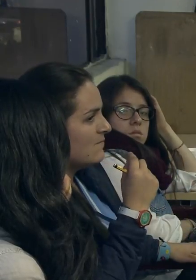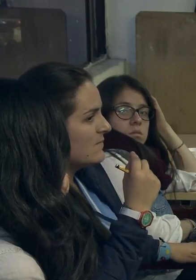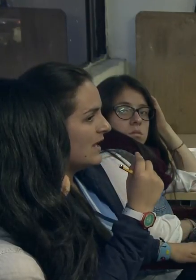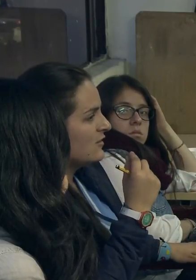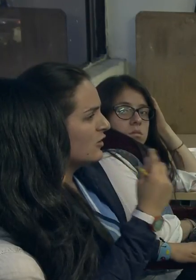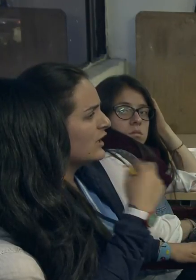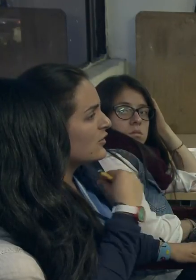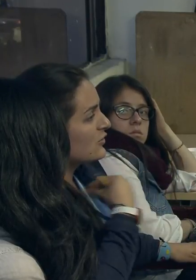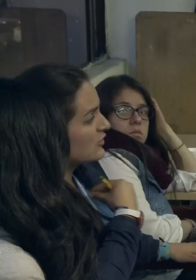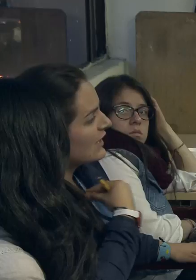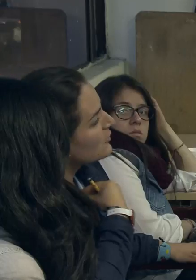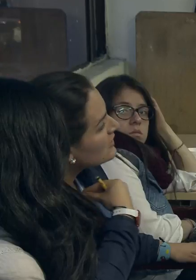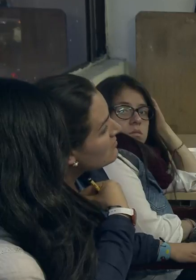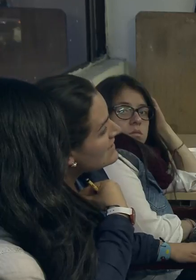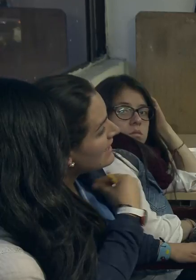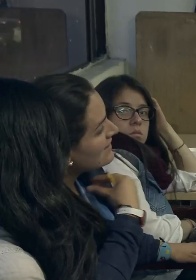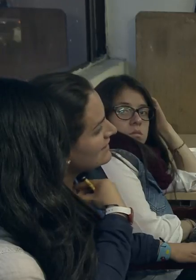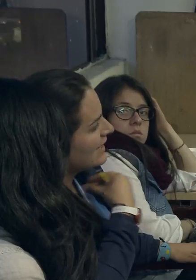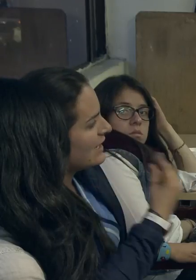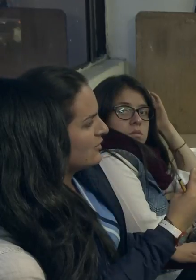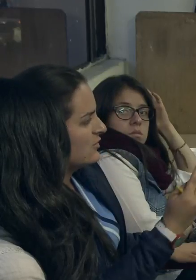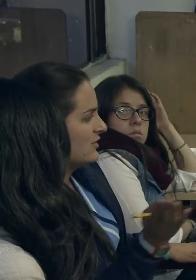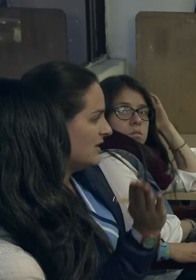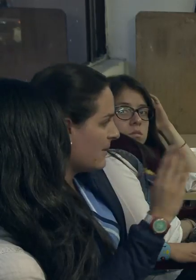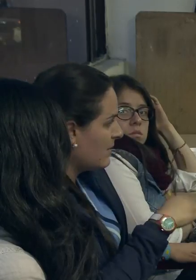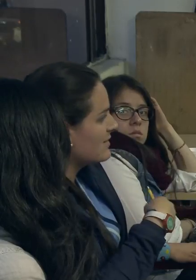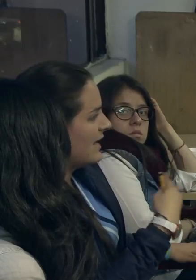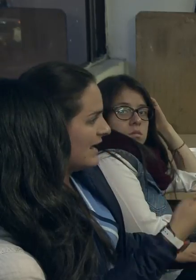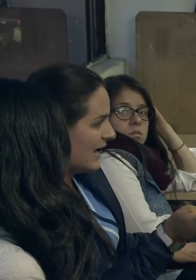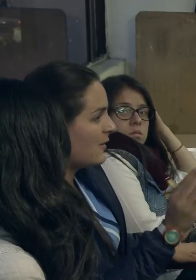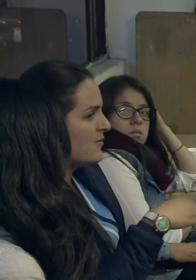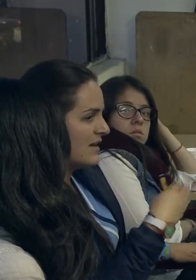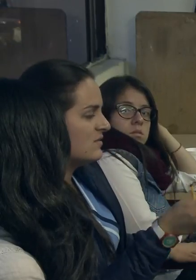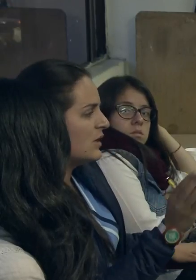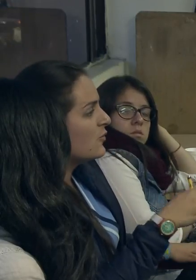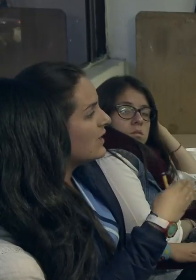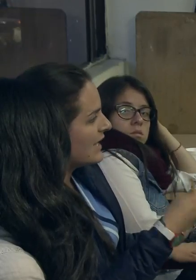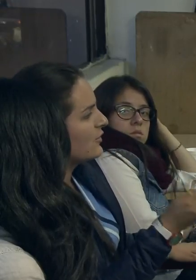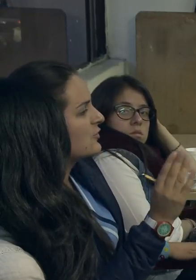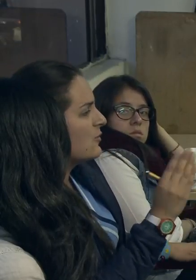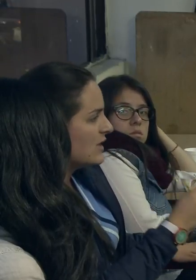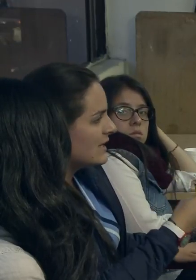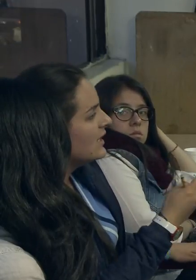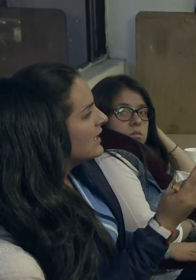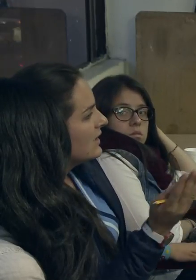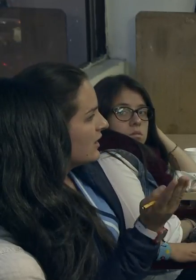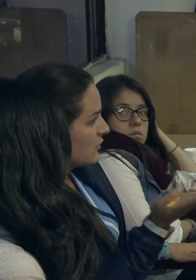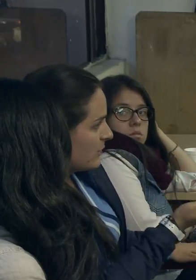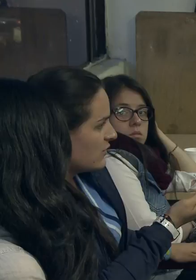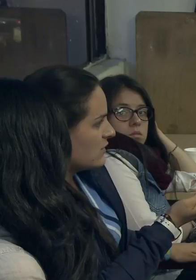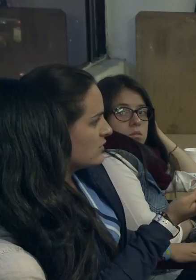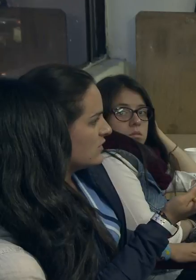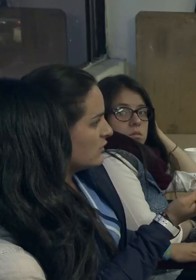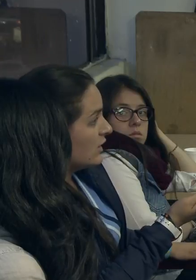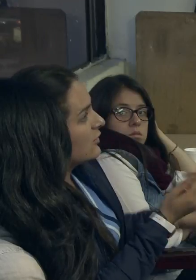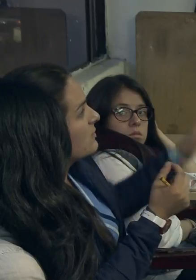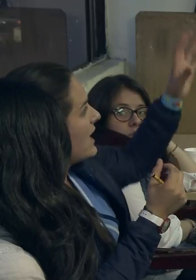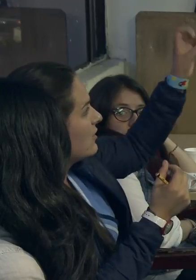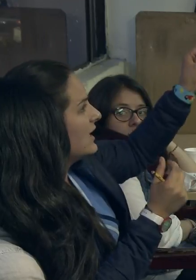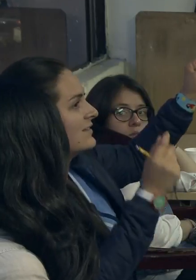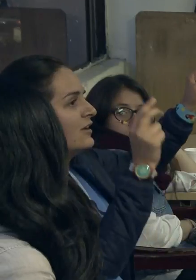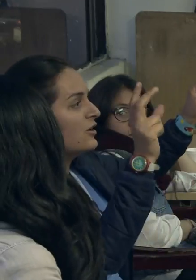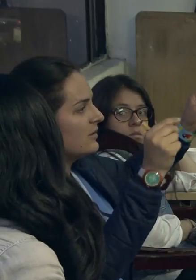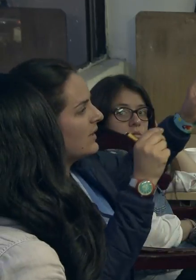ahí es donde nosotros tenemos que empezar a citarnos y empezar a como desvincularnos como de esos procesos